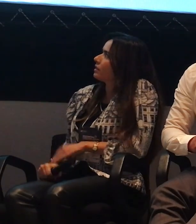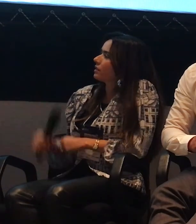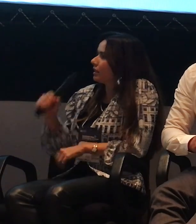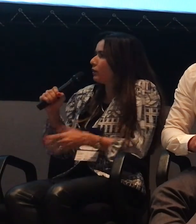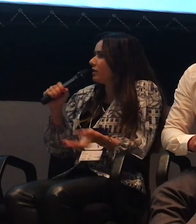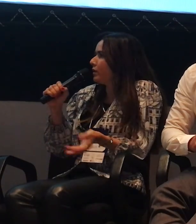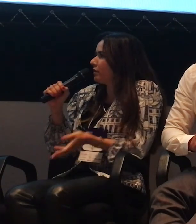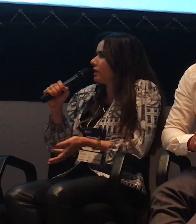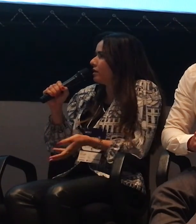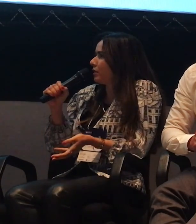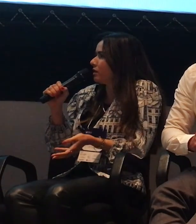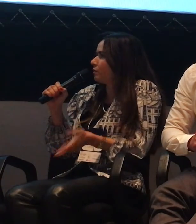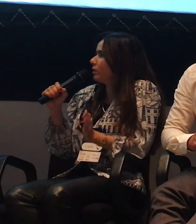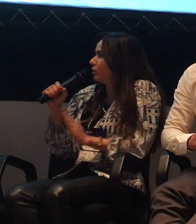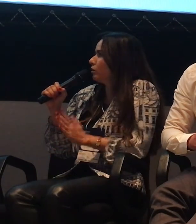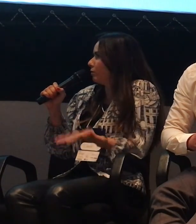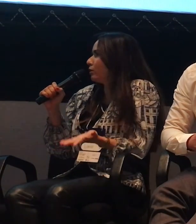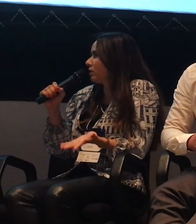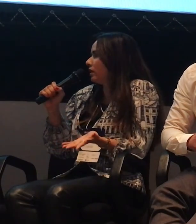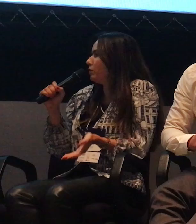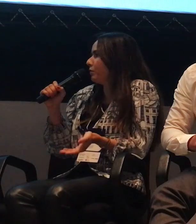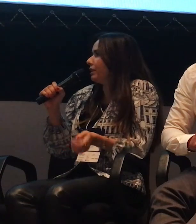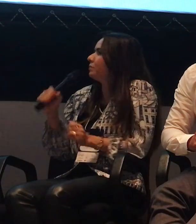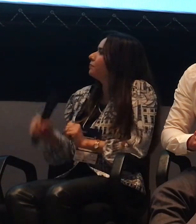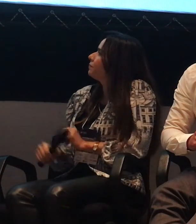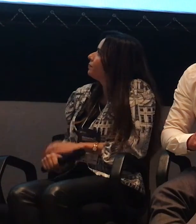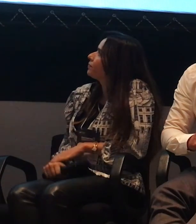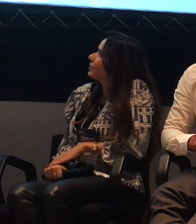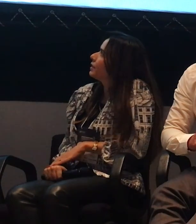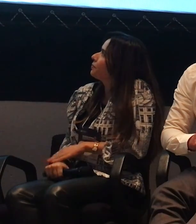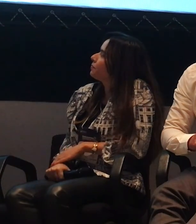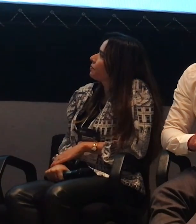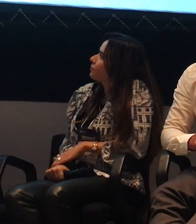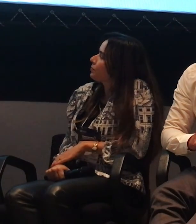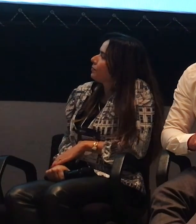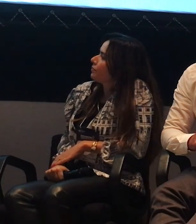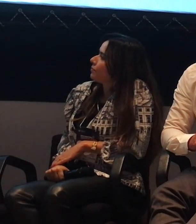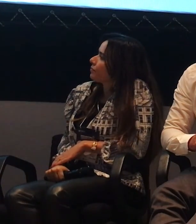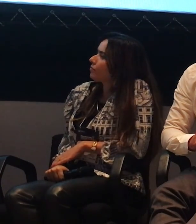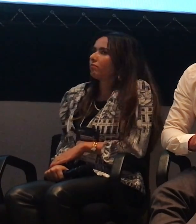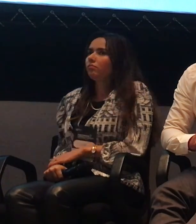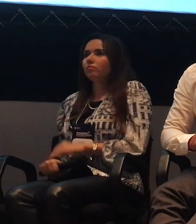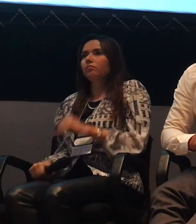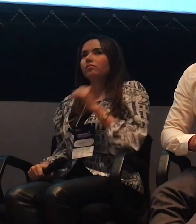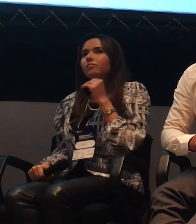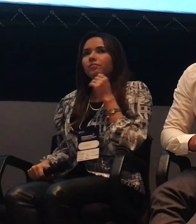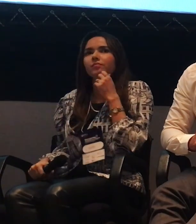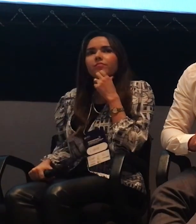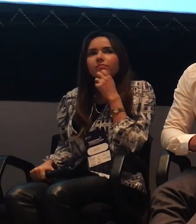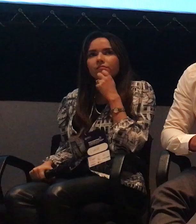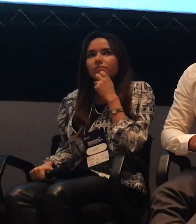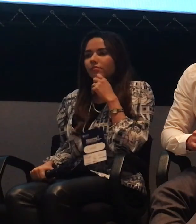intervenções então, anteriores. ele se beneficiaria mais pelos que têm ímã, né? Transcutâneo. Muito bem. Então, pessoal, queria